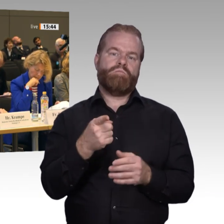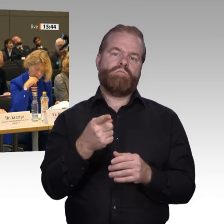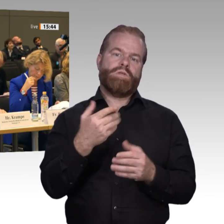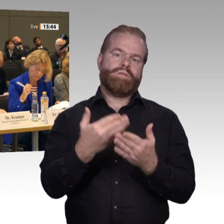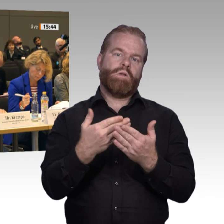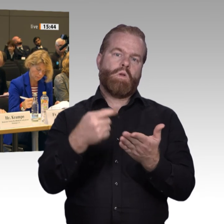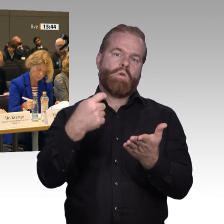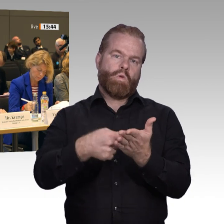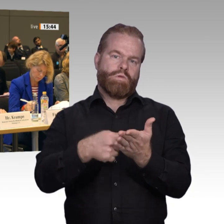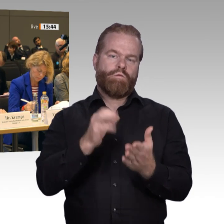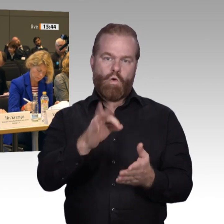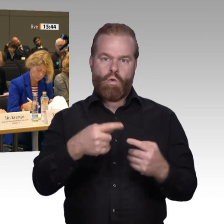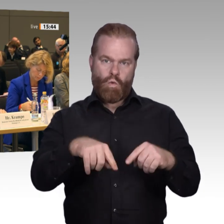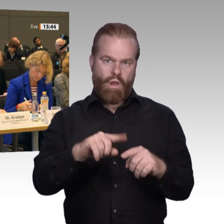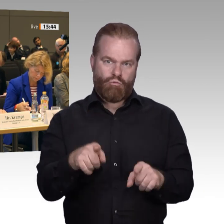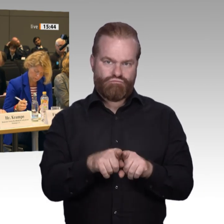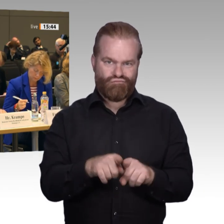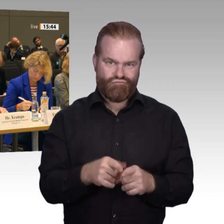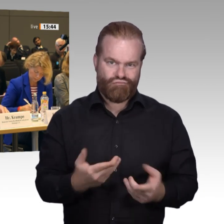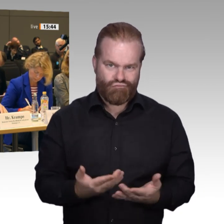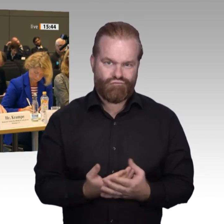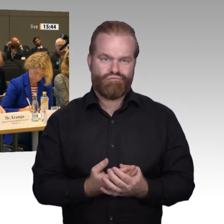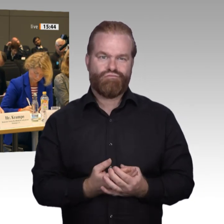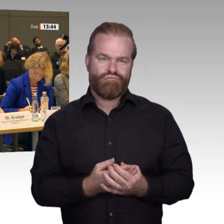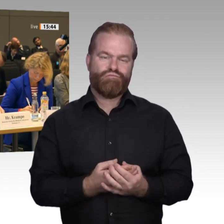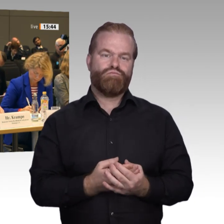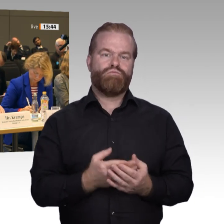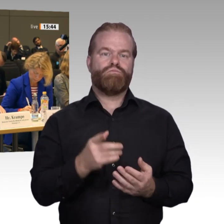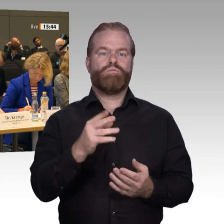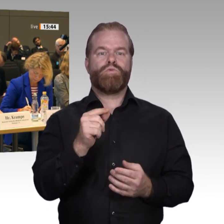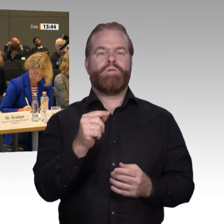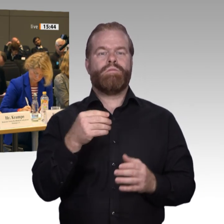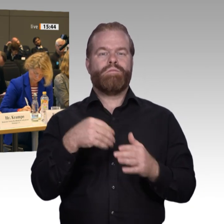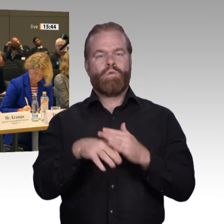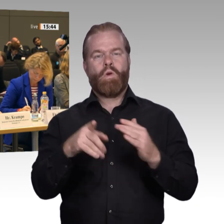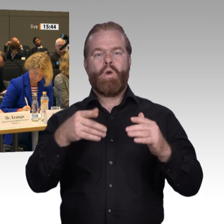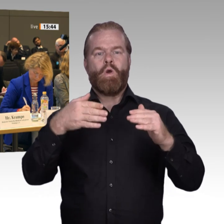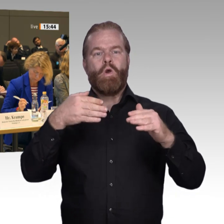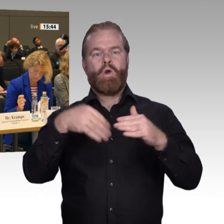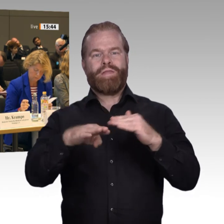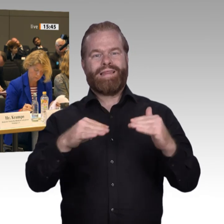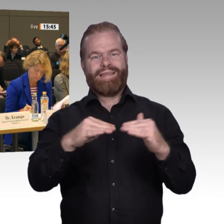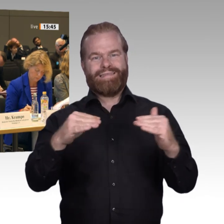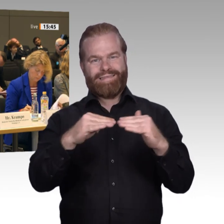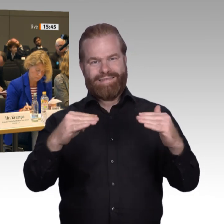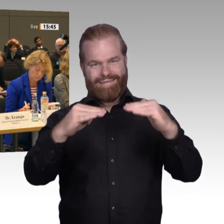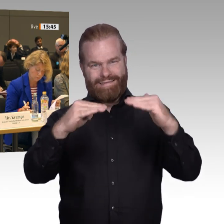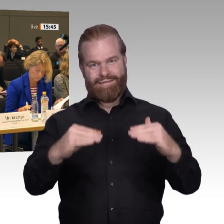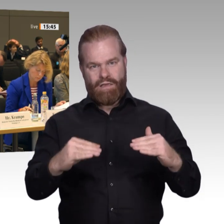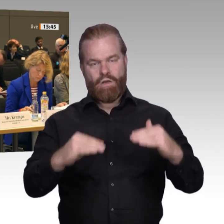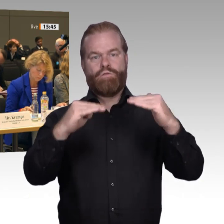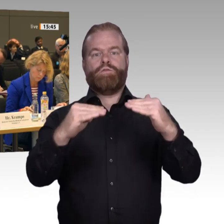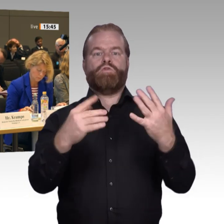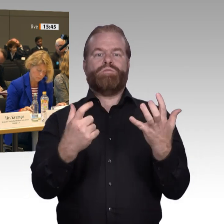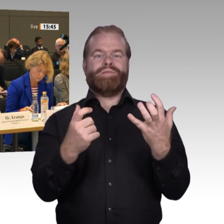so sich fortsetzen würde in den kommenden Jahren. Zum zweiten Teil